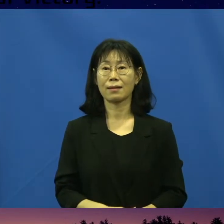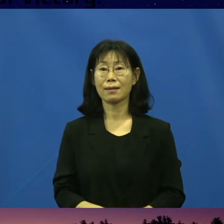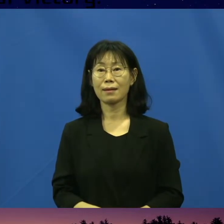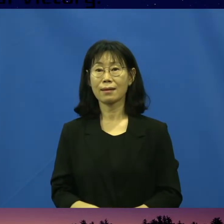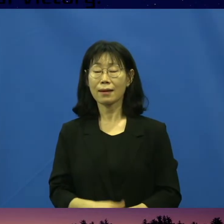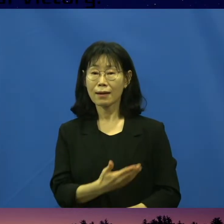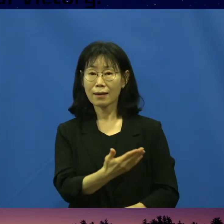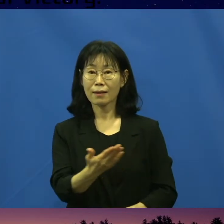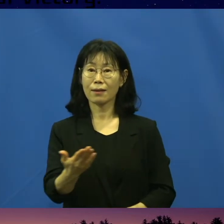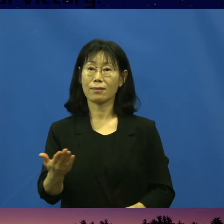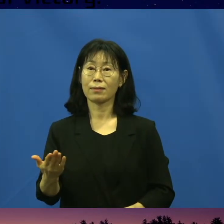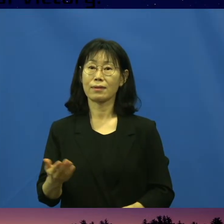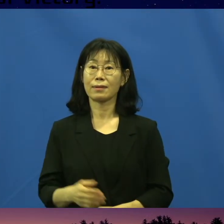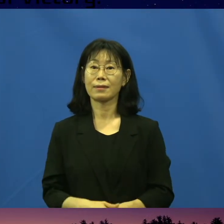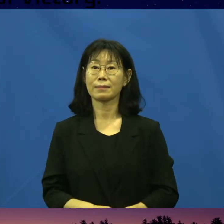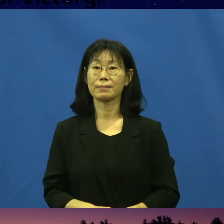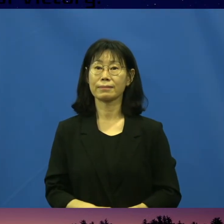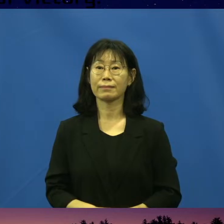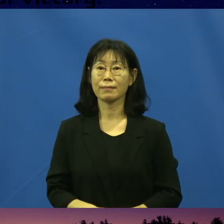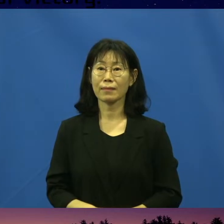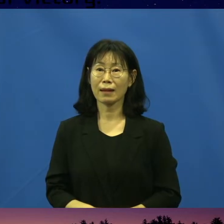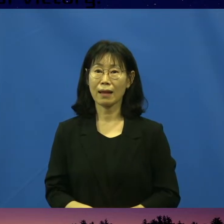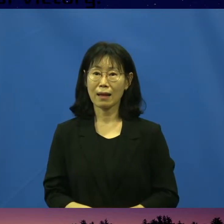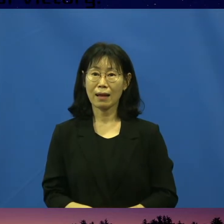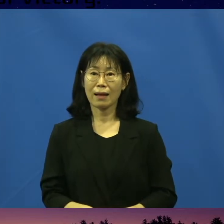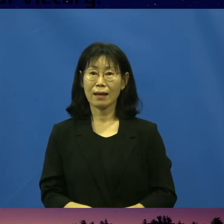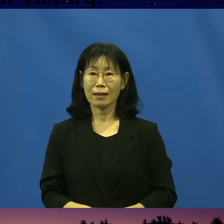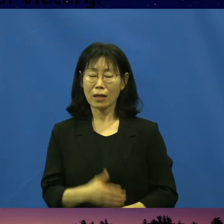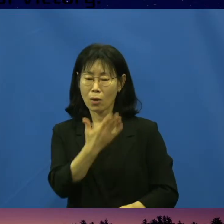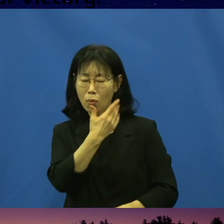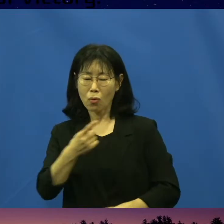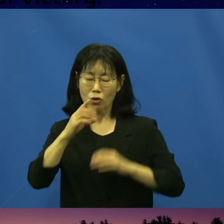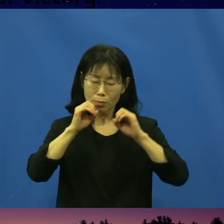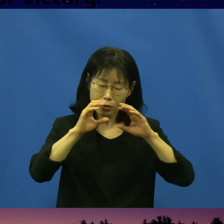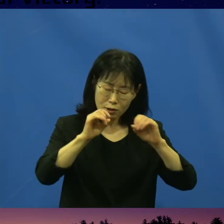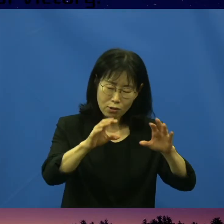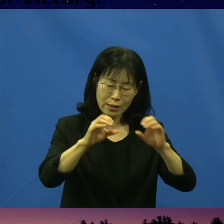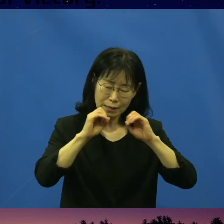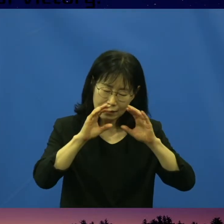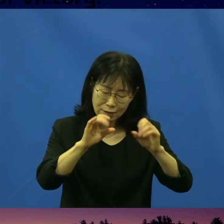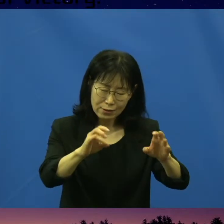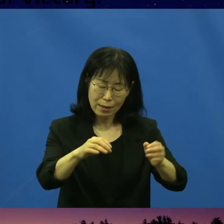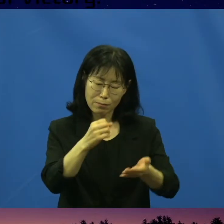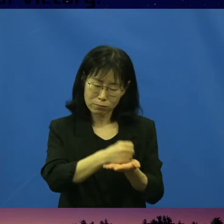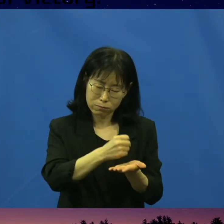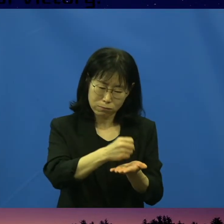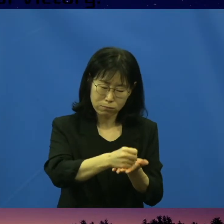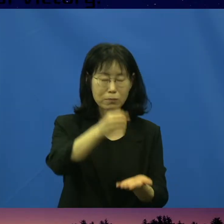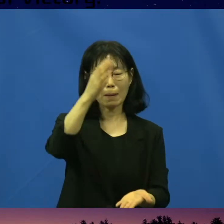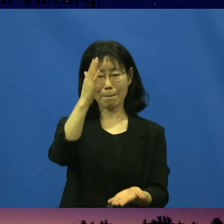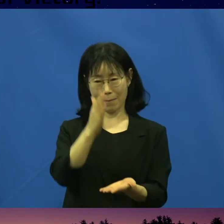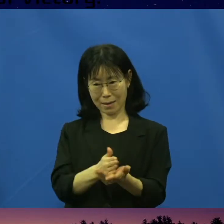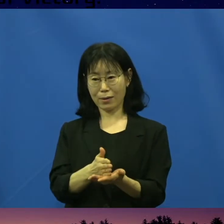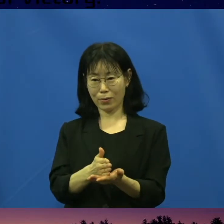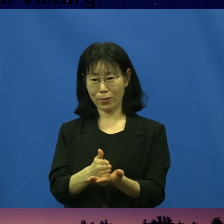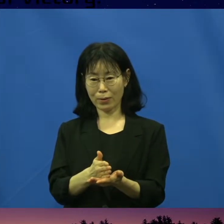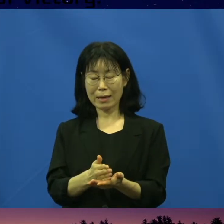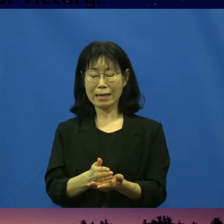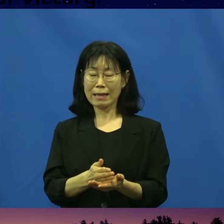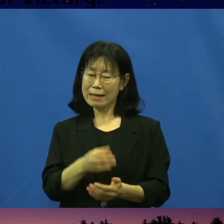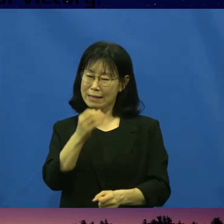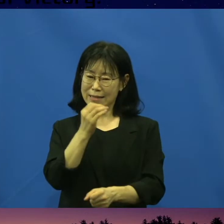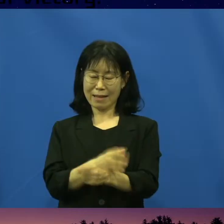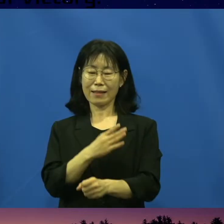그래서 여러분, 어떤 데는요, 막 구간 설명하지 마세요. 그냥 괜히 말싸움이나 하면 안 돼요. 예수 믿어야 너